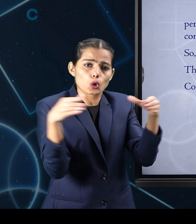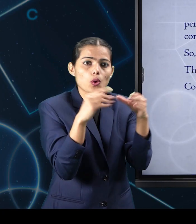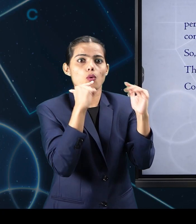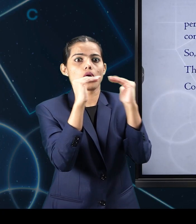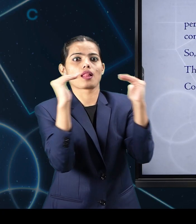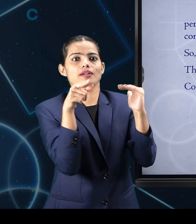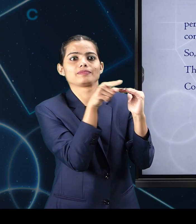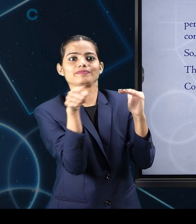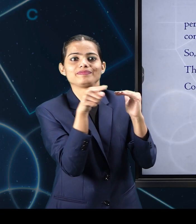OP,